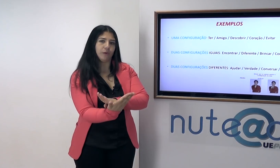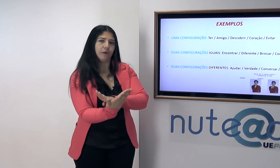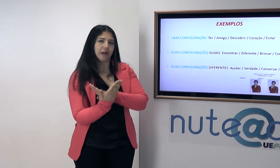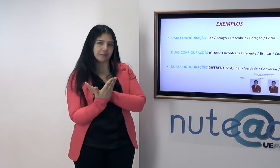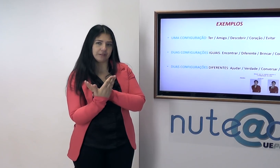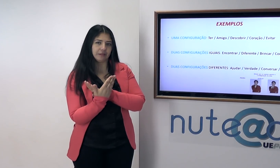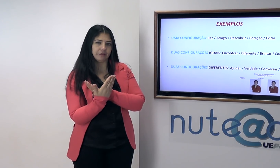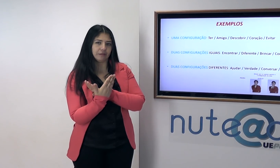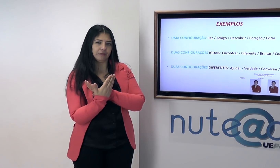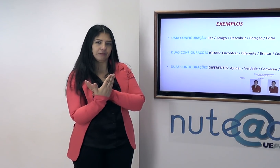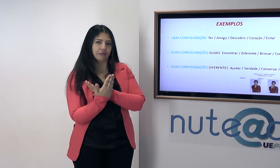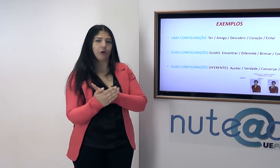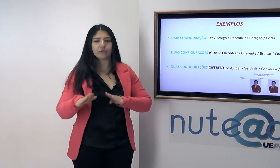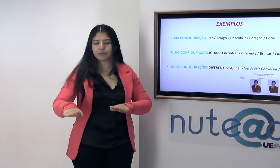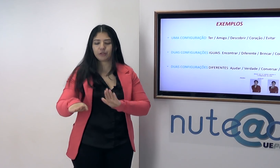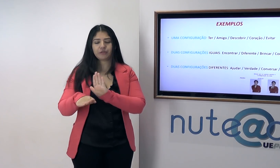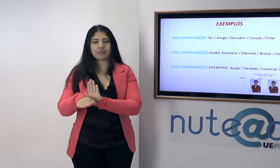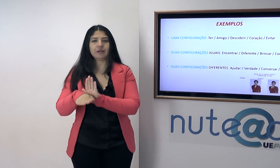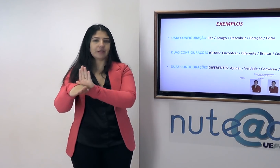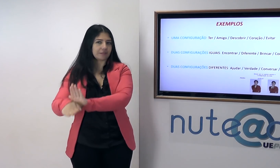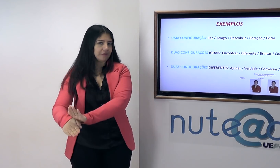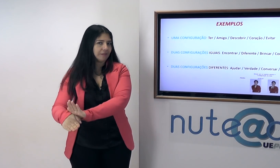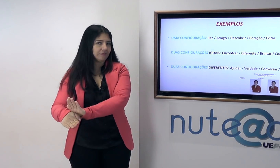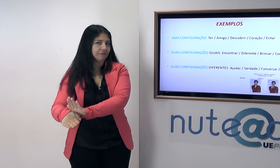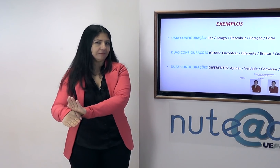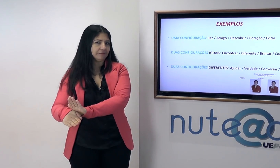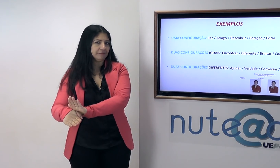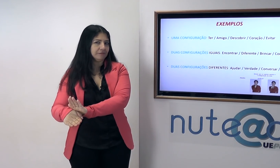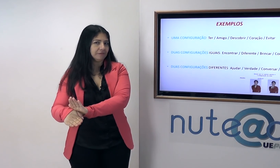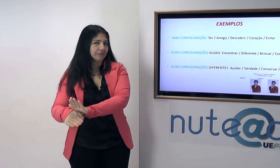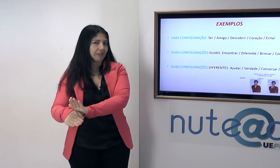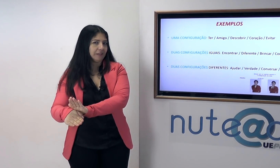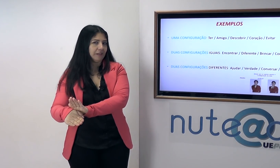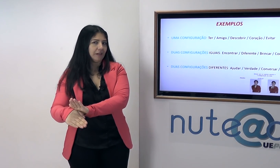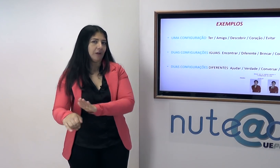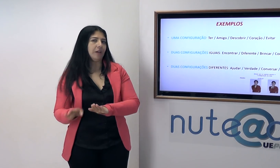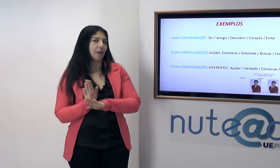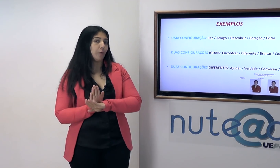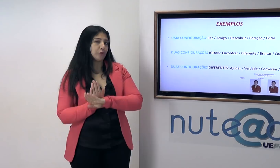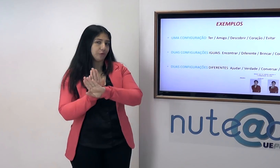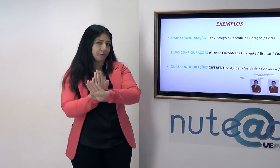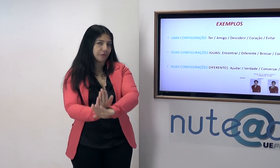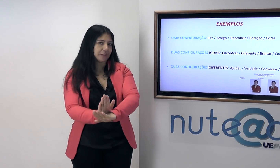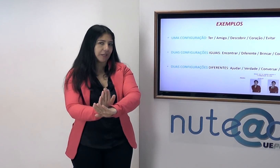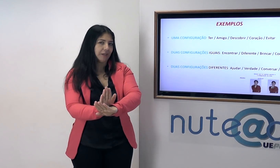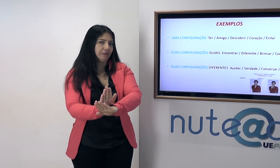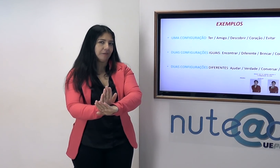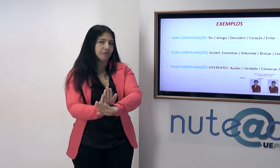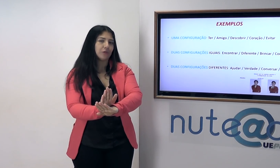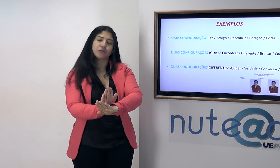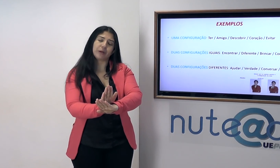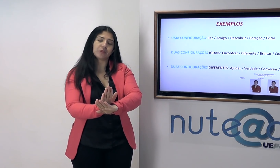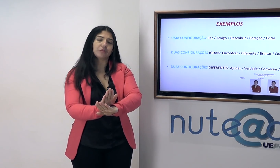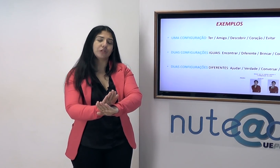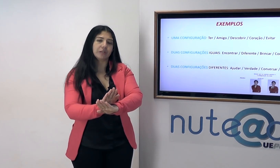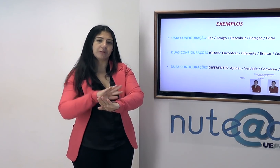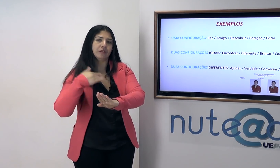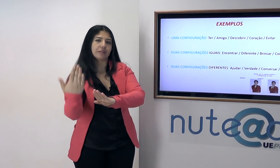ou assim. Ou você pode fazer assim, tá? Eu ajudo você, os verbos são direcionais.